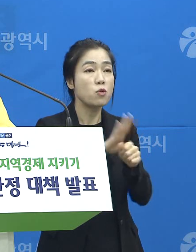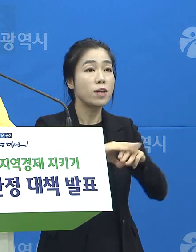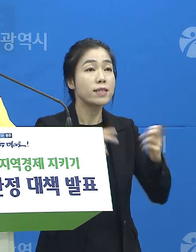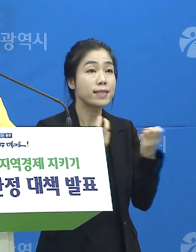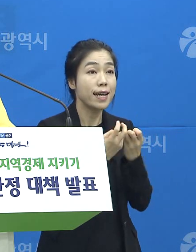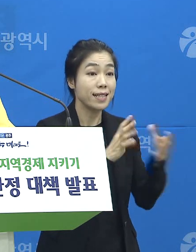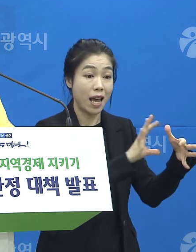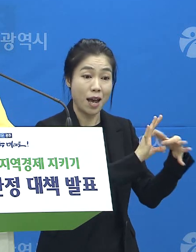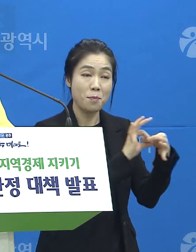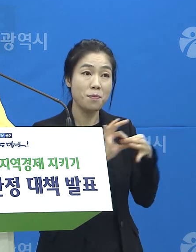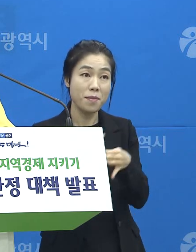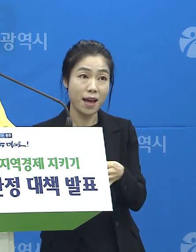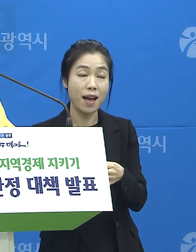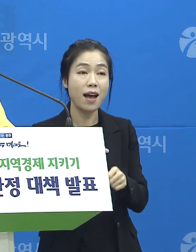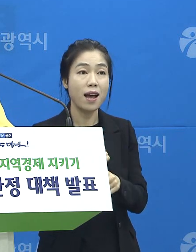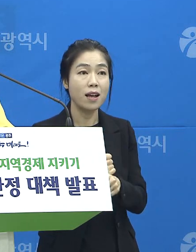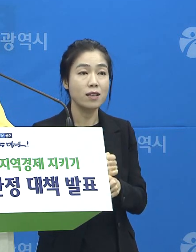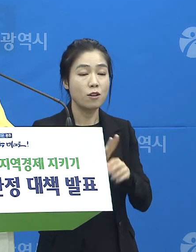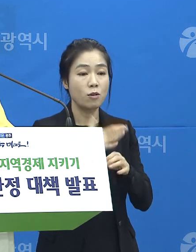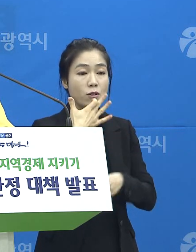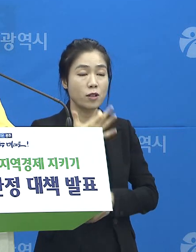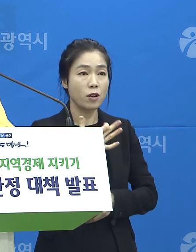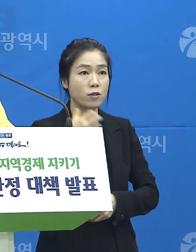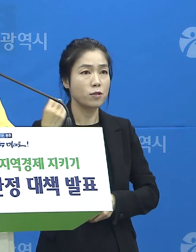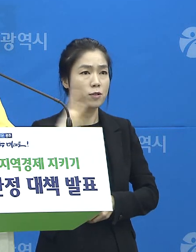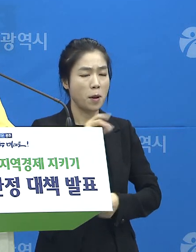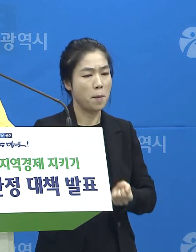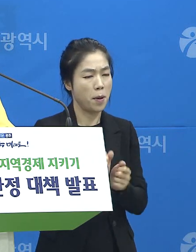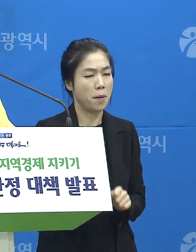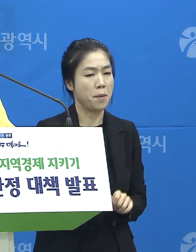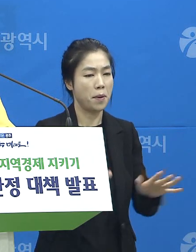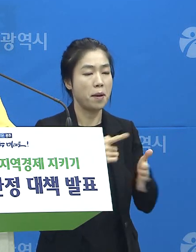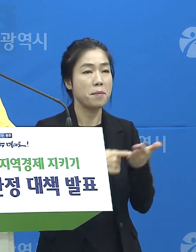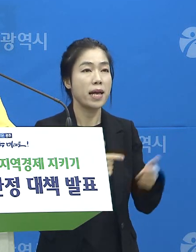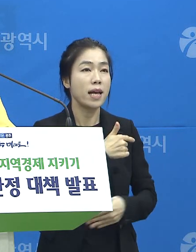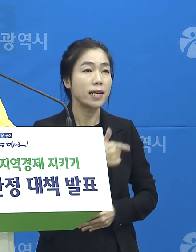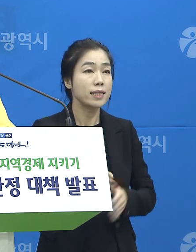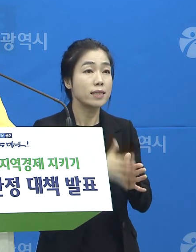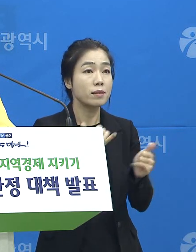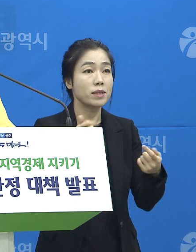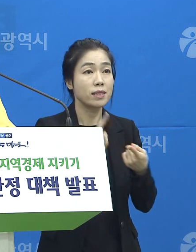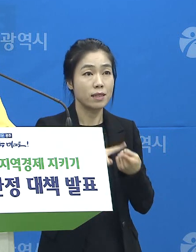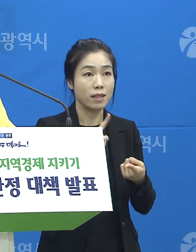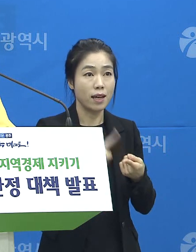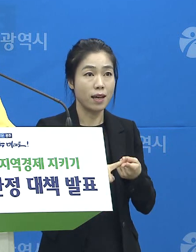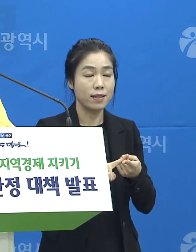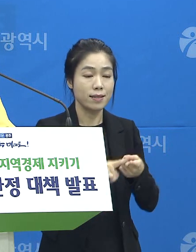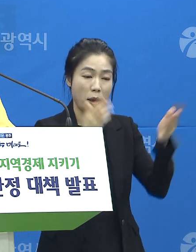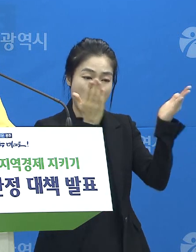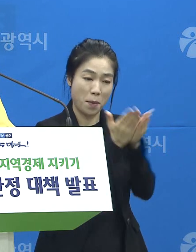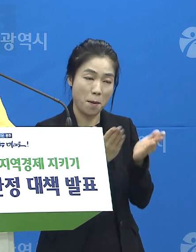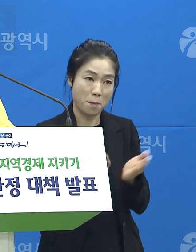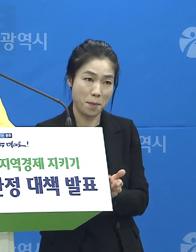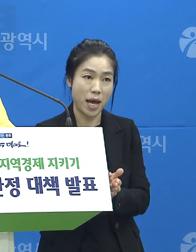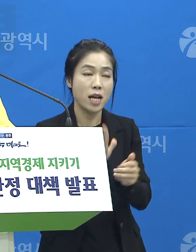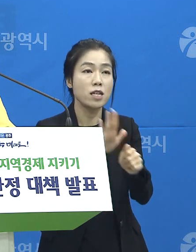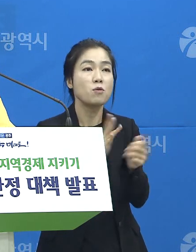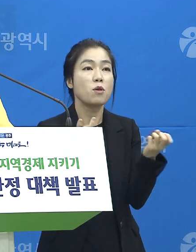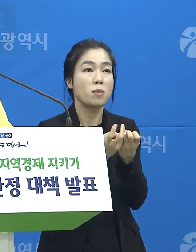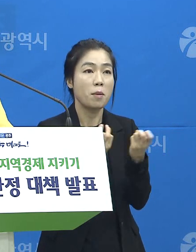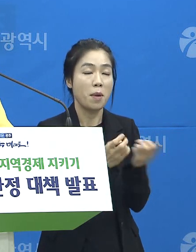민생경제종합지원대책과 연계해서 코로나19 재확산으로 피해가 심한 시민들에 대한 맞춤형